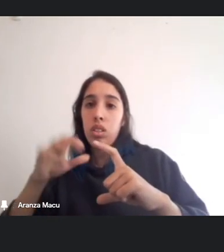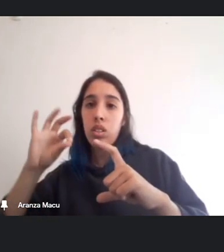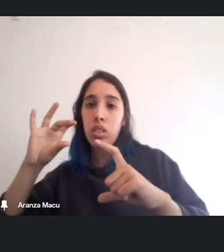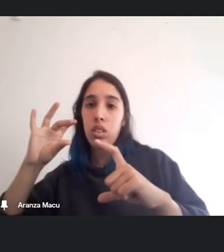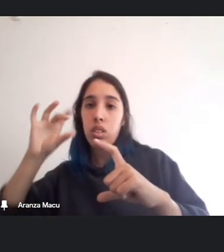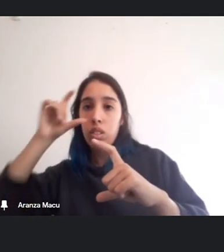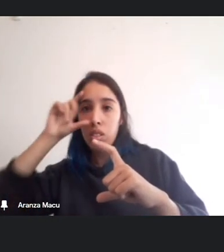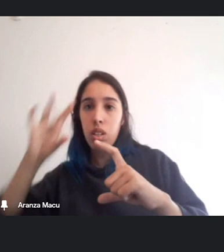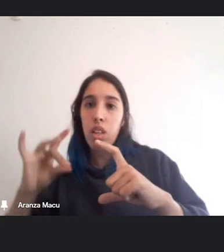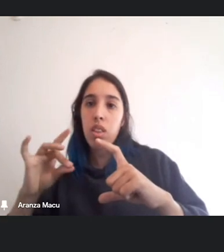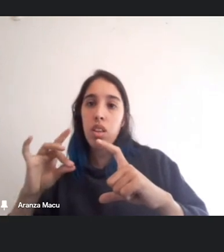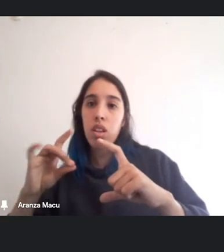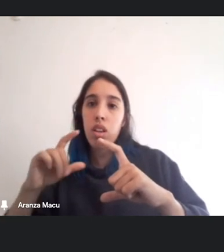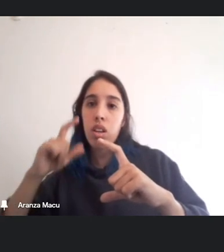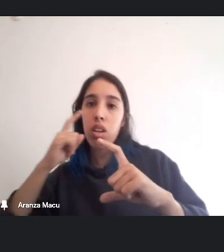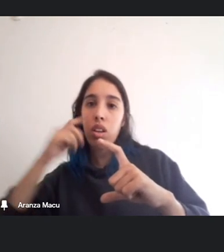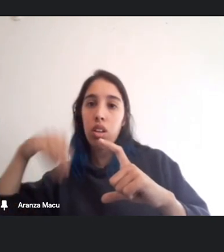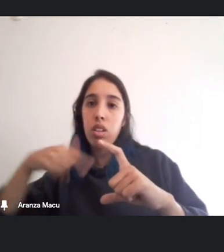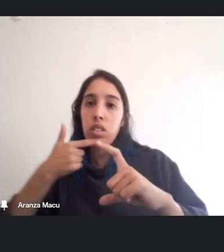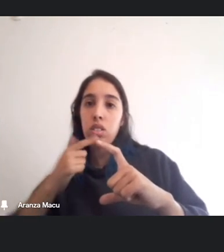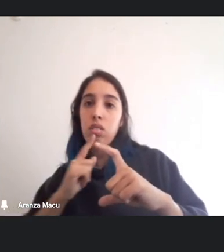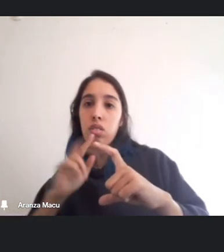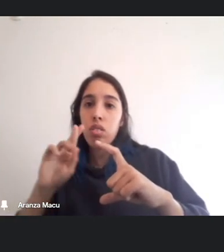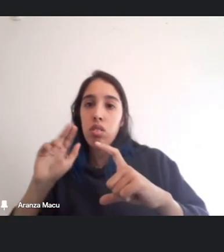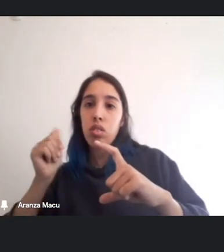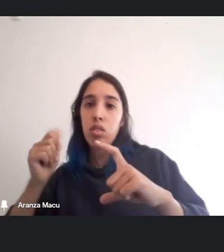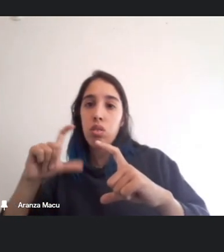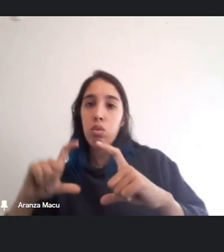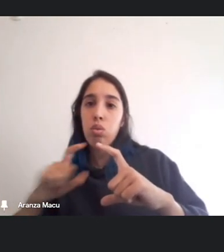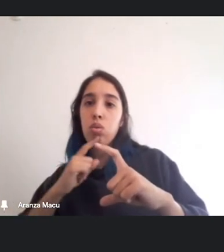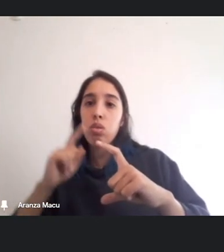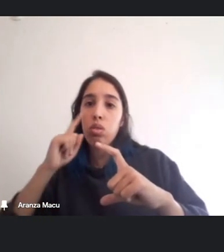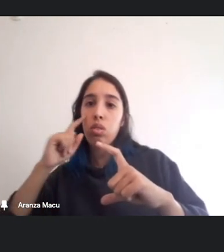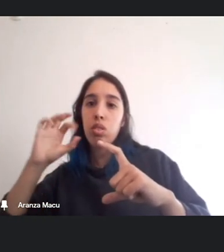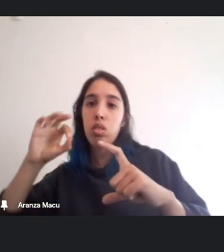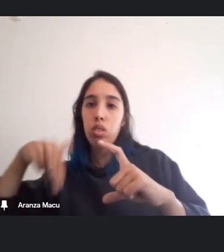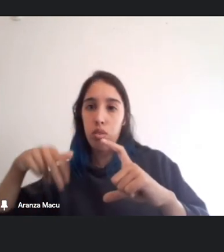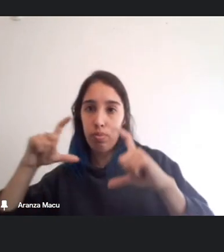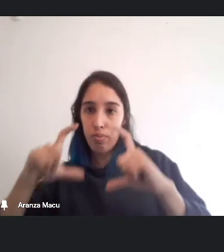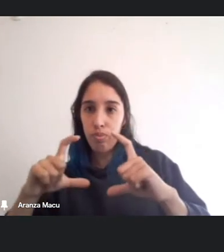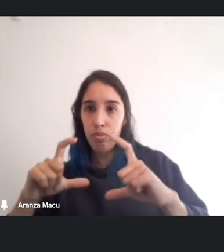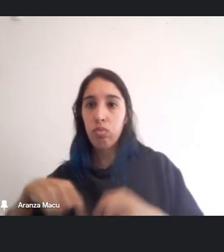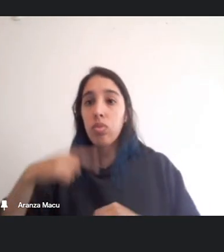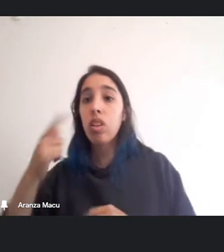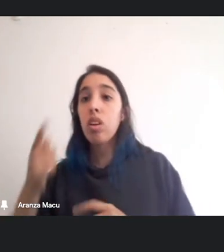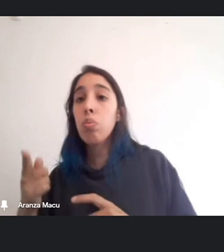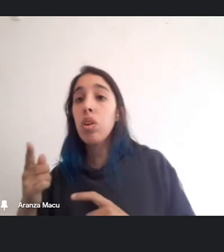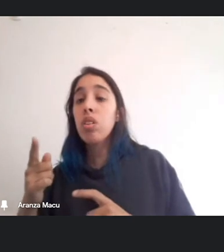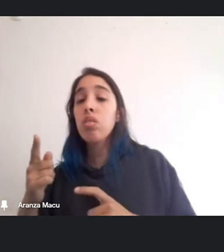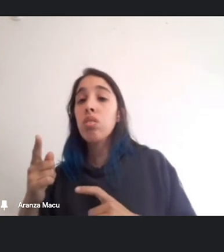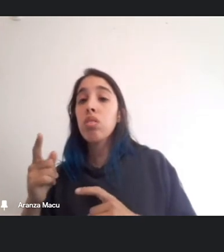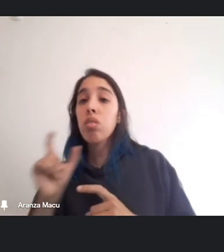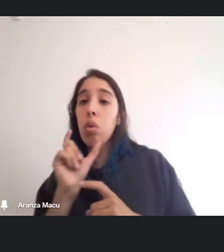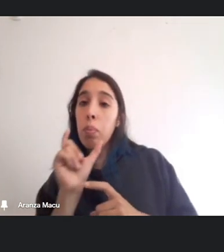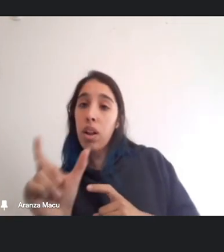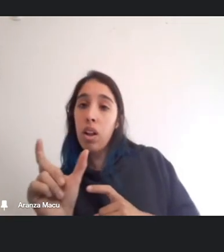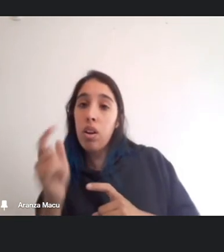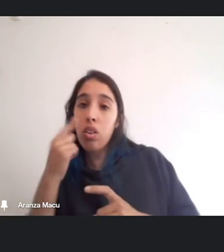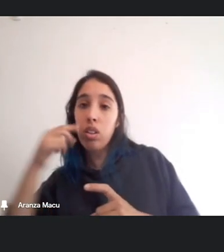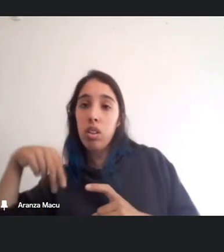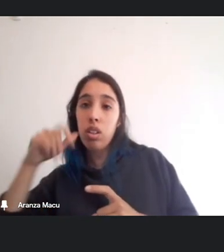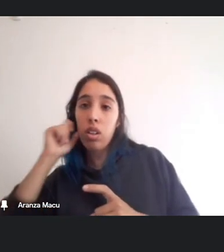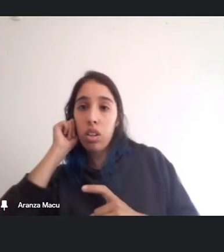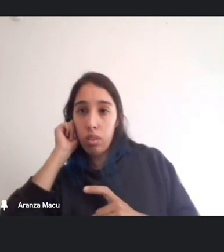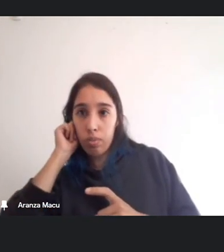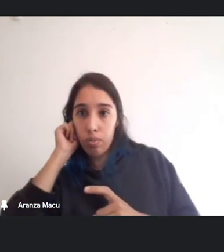una enumeración. Y sí. Está accessing. Esa va